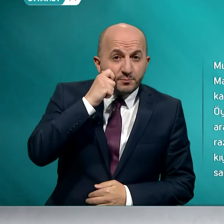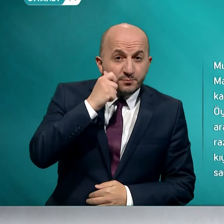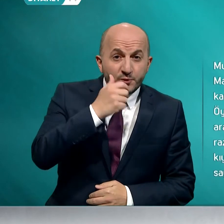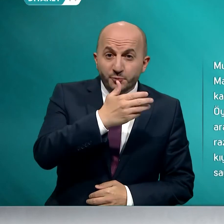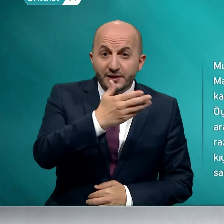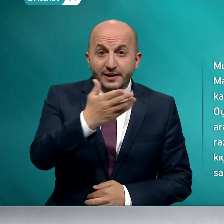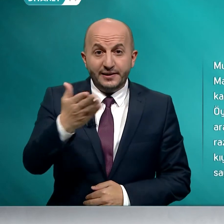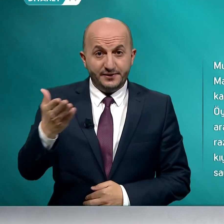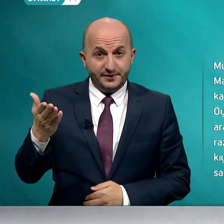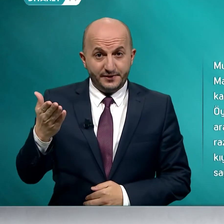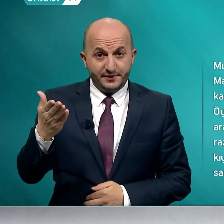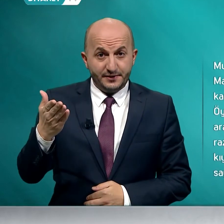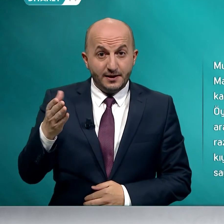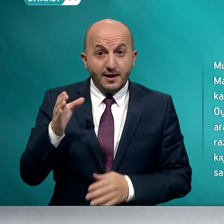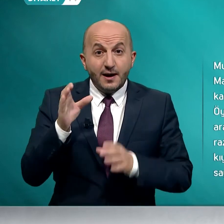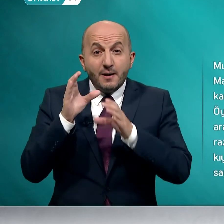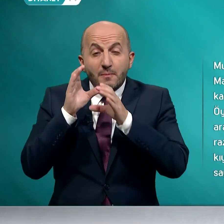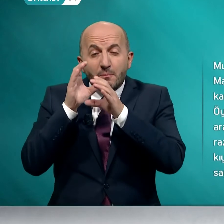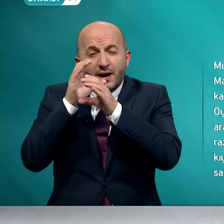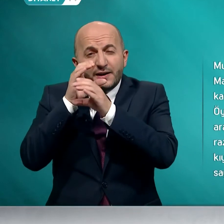Muhterem müminler,